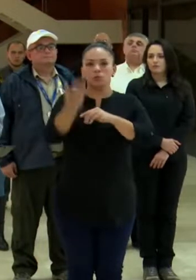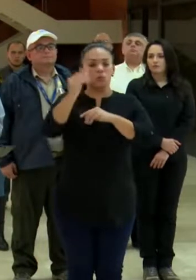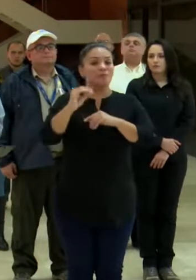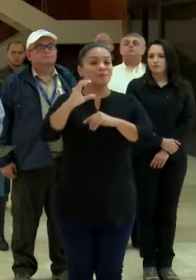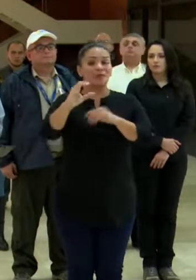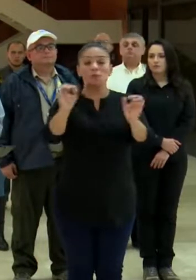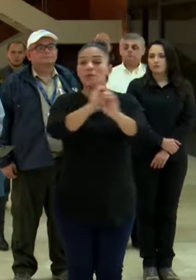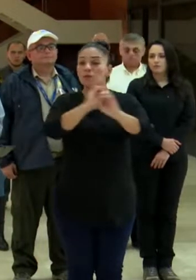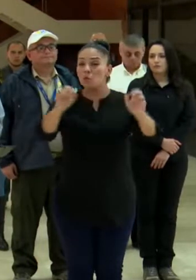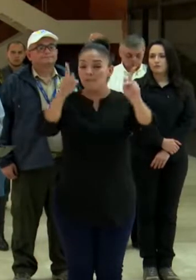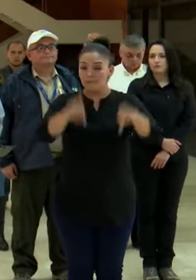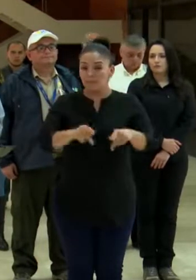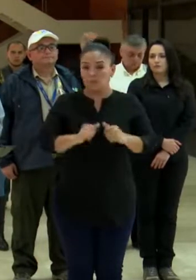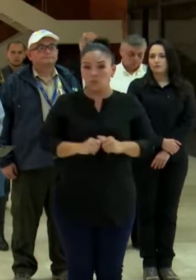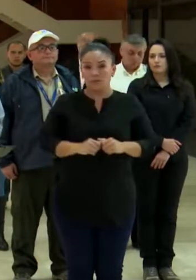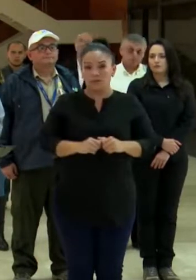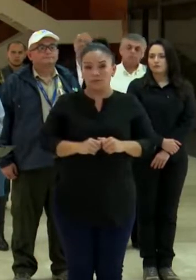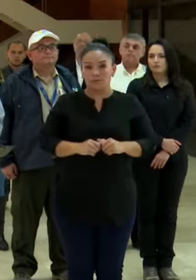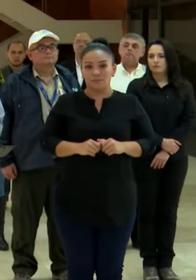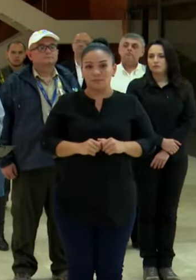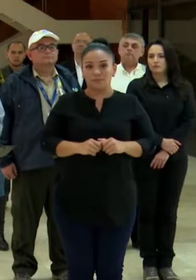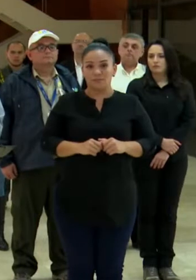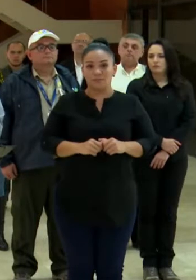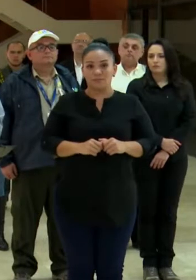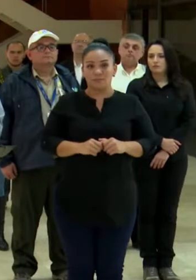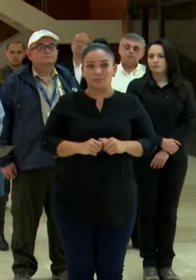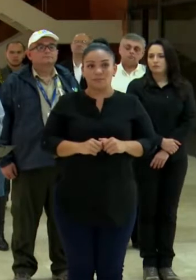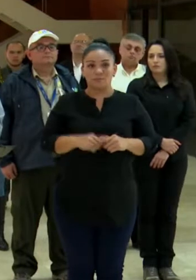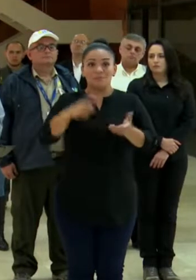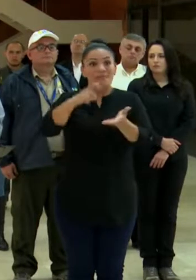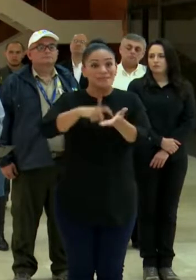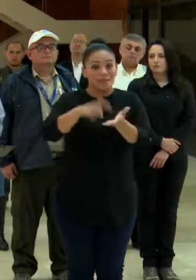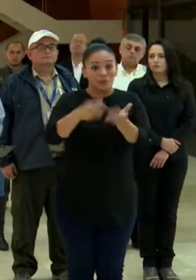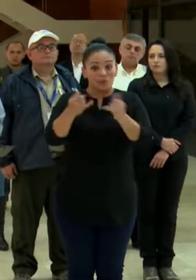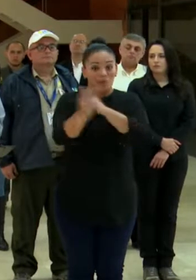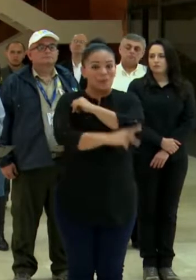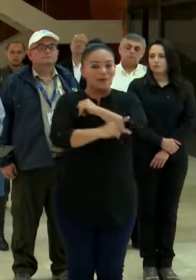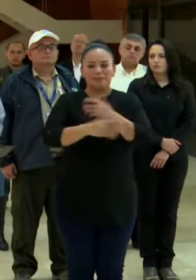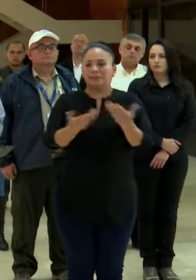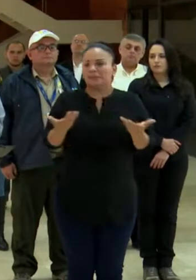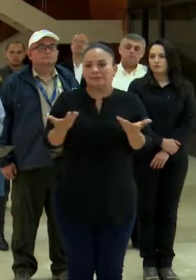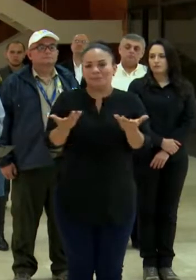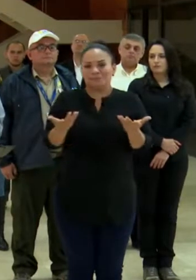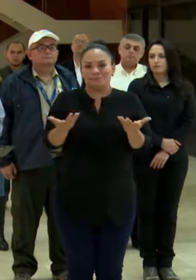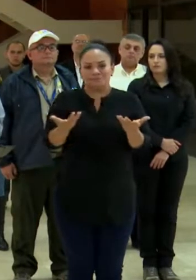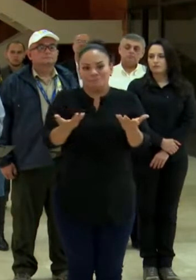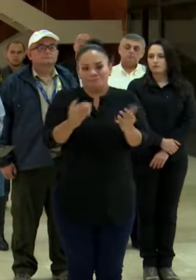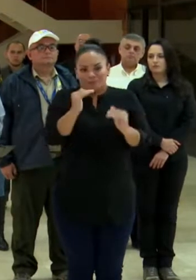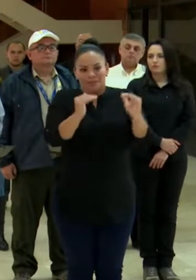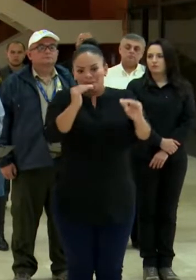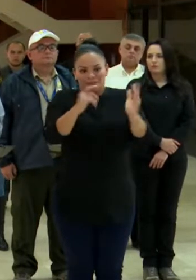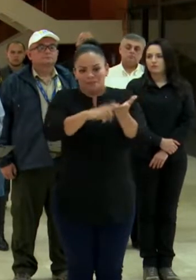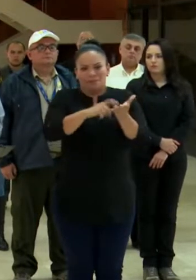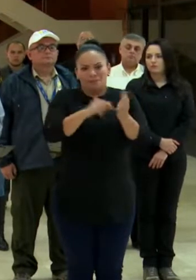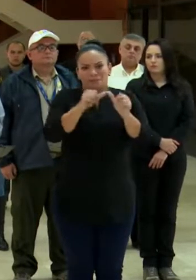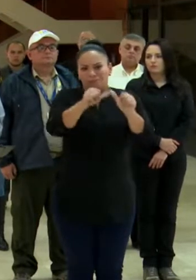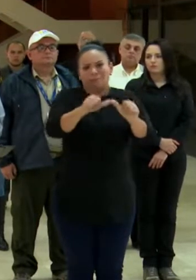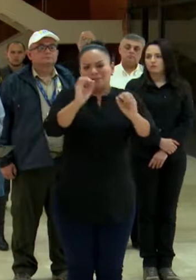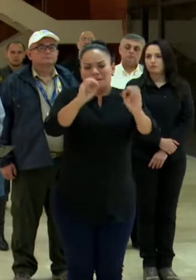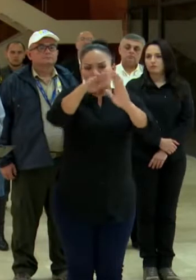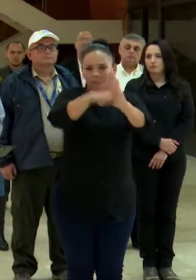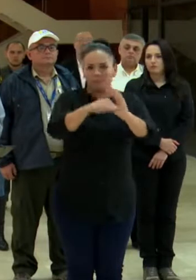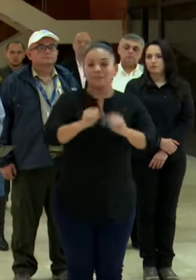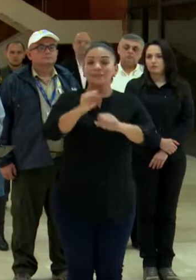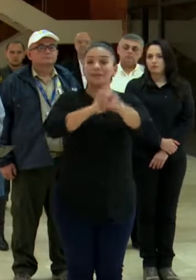salario a nadie mientras los niveles de deuda estén donde están. No han bajado. La Sala Cuarta se